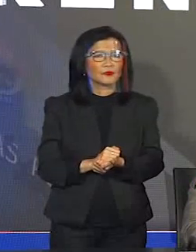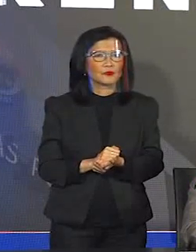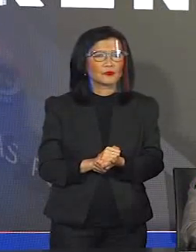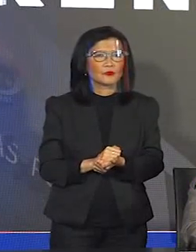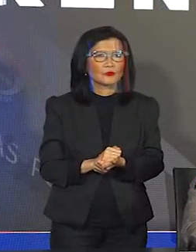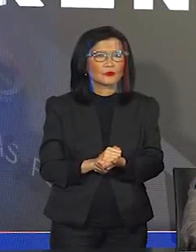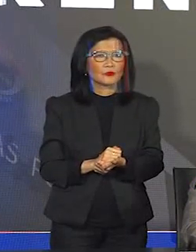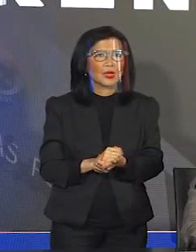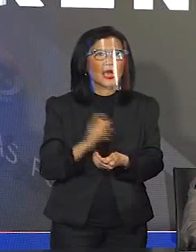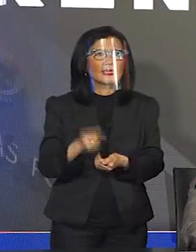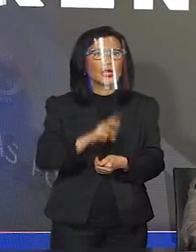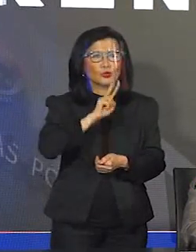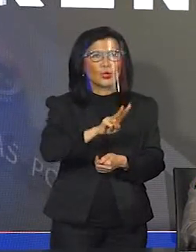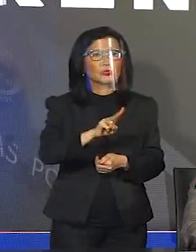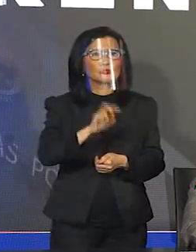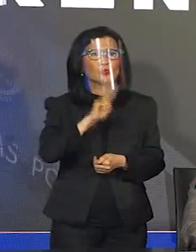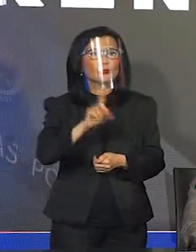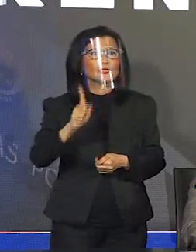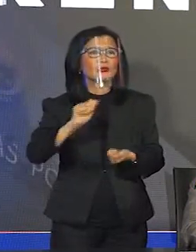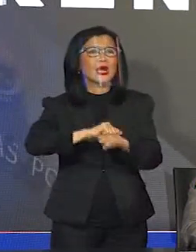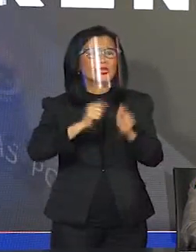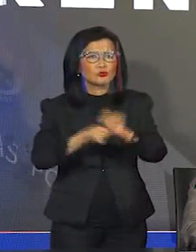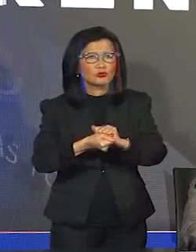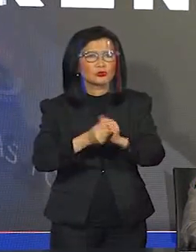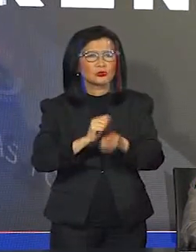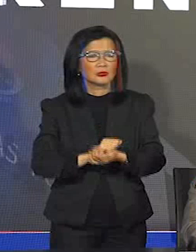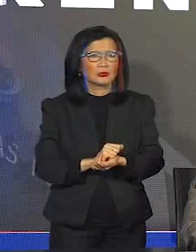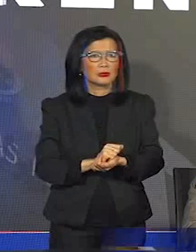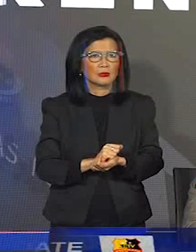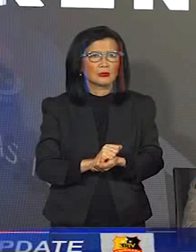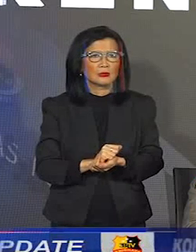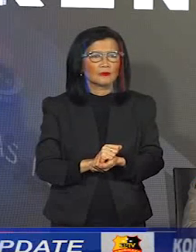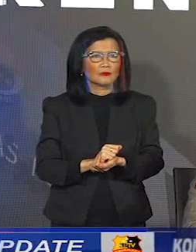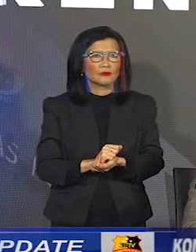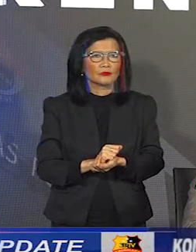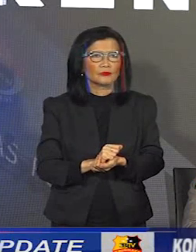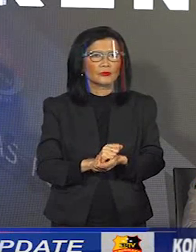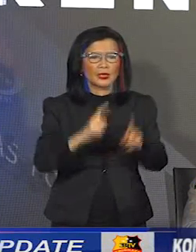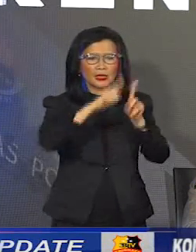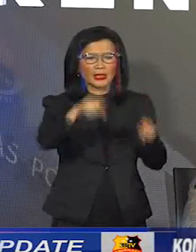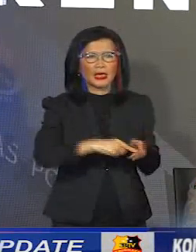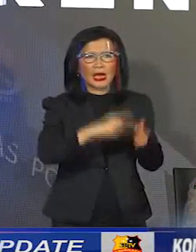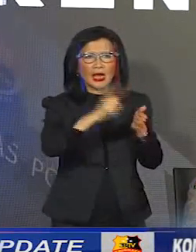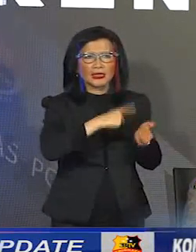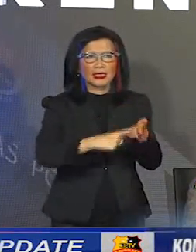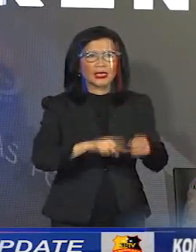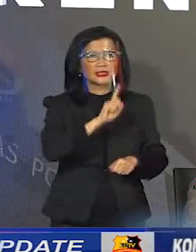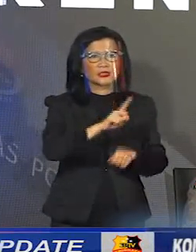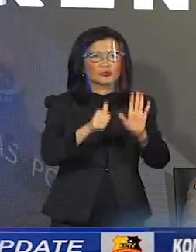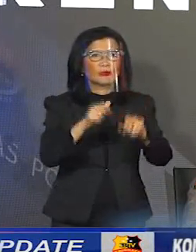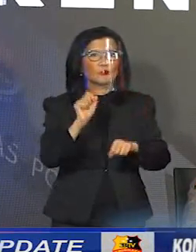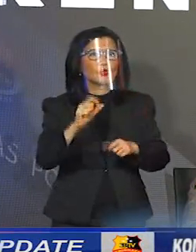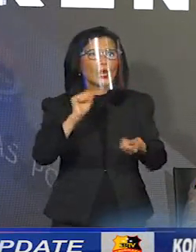ada 221 kejadian dengan penindakan tilang 160 kejadian